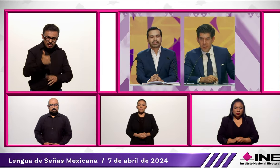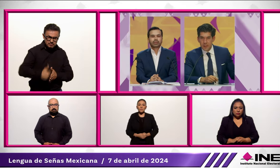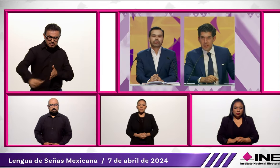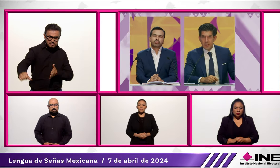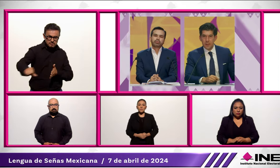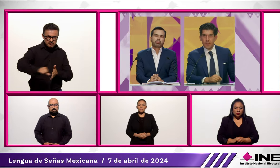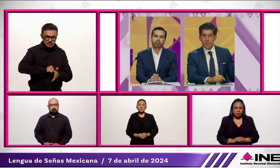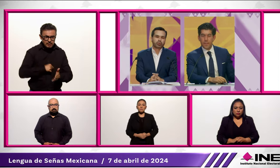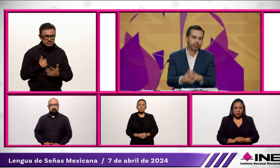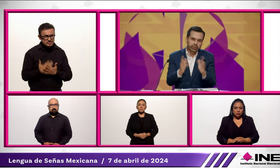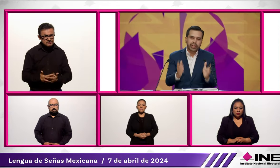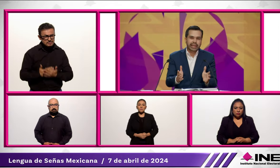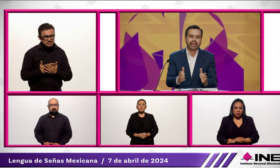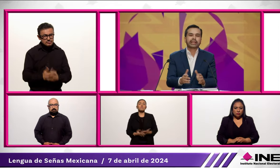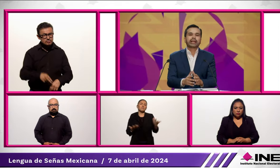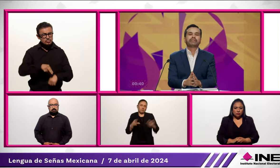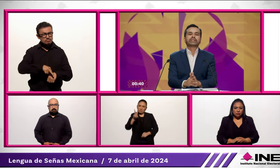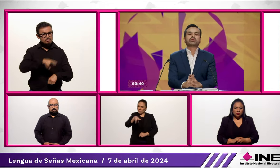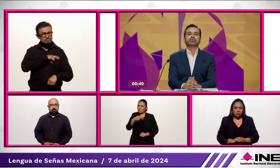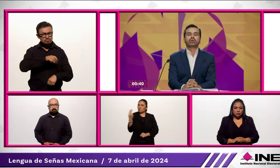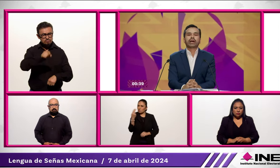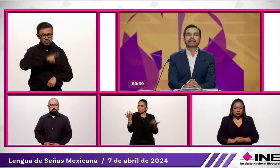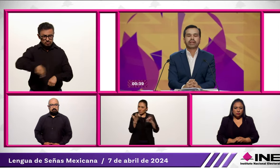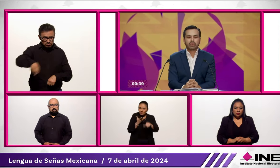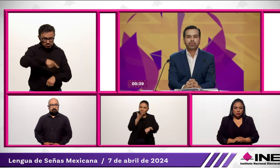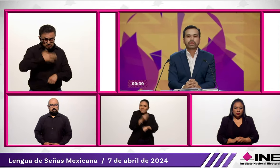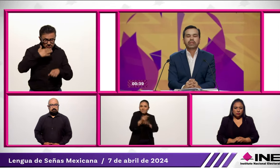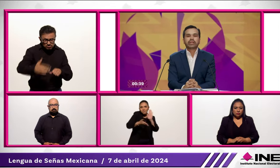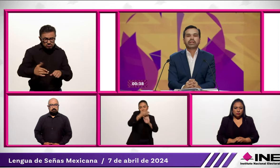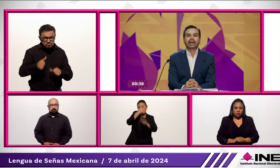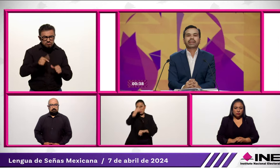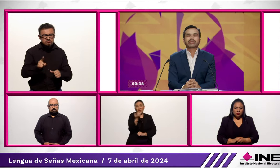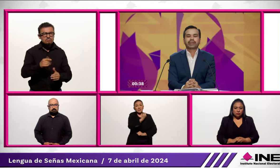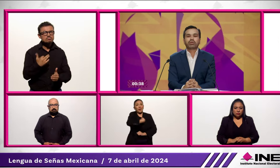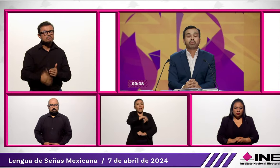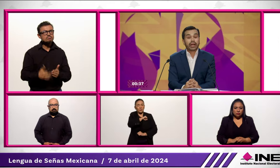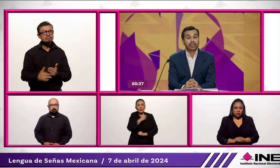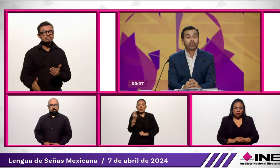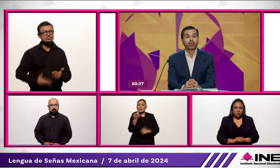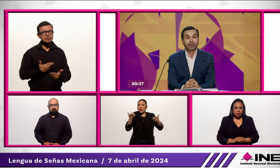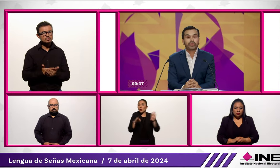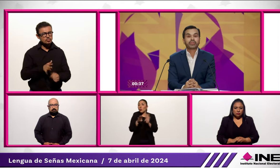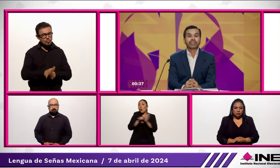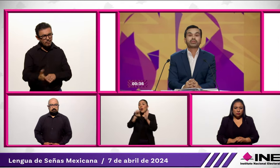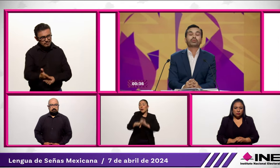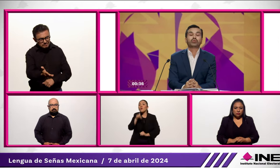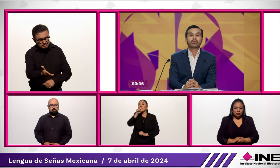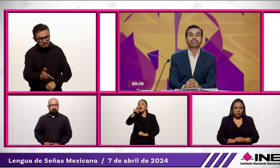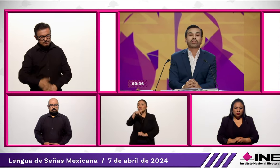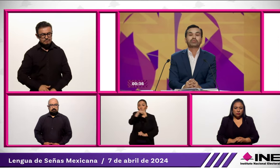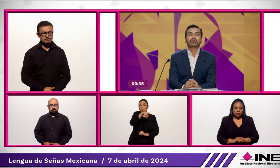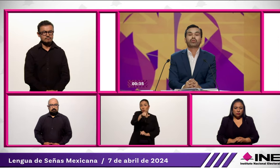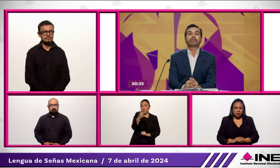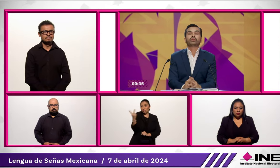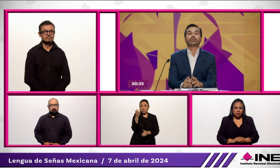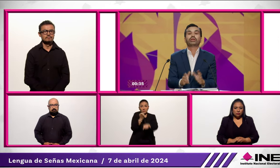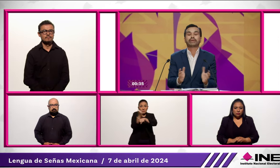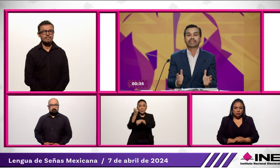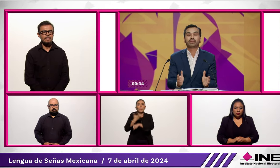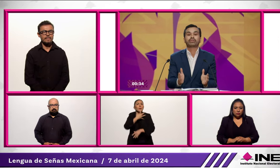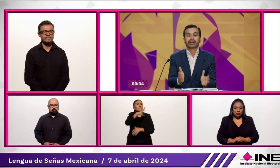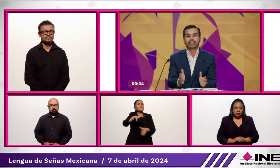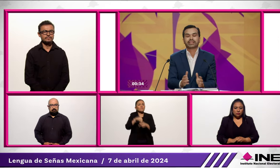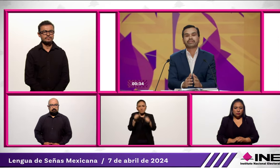especialistas suficientes. Por supuesto que hay que generar infraestructura de salud y hay que hacerlo como en Jalisco y Nuevo León, que son los únicos estados con